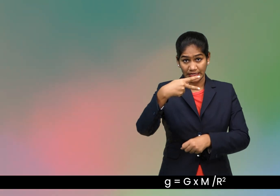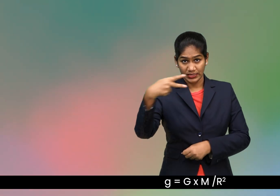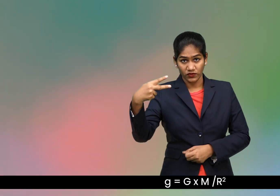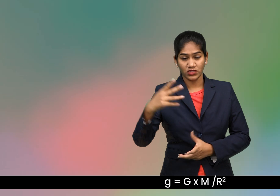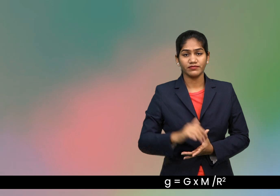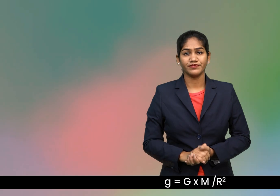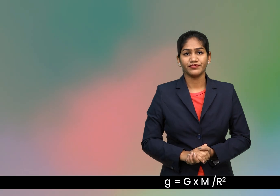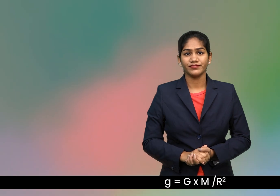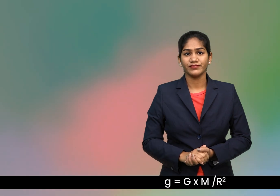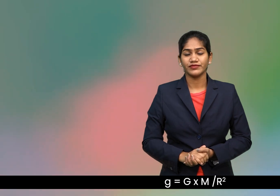G = m/r².